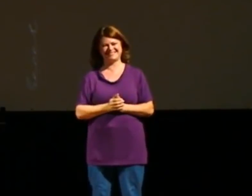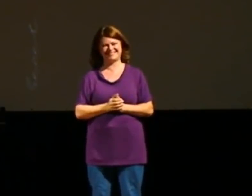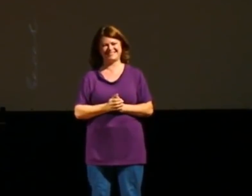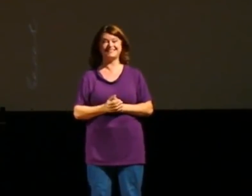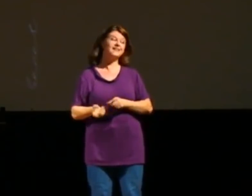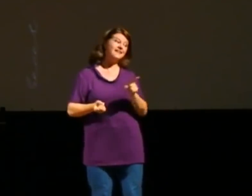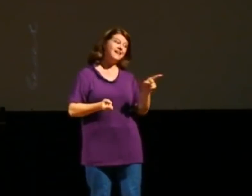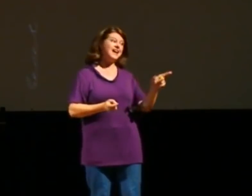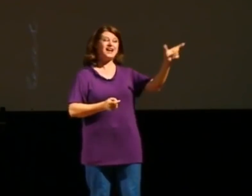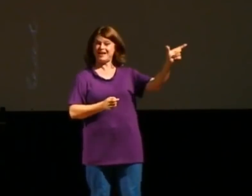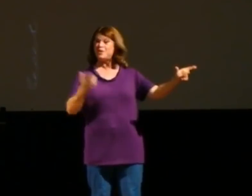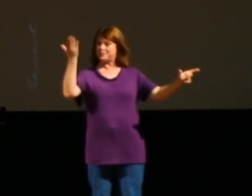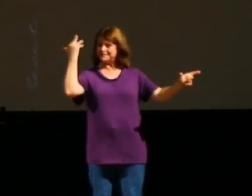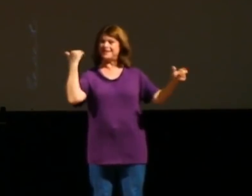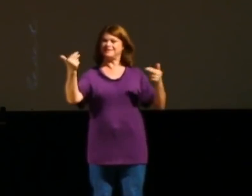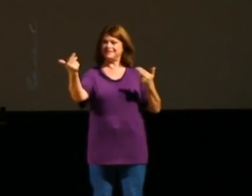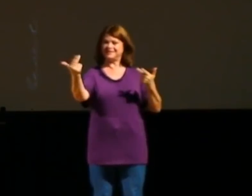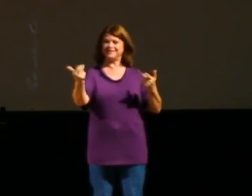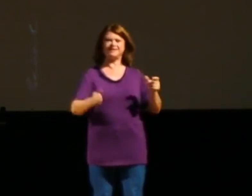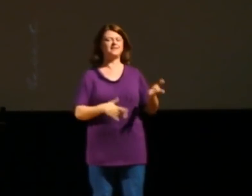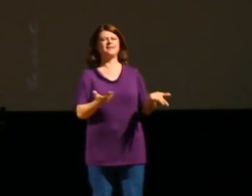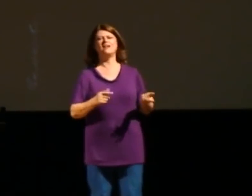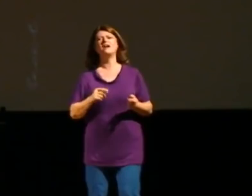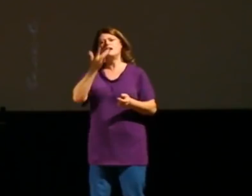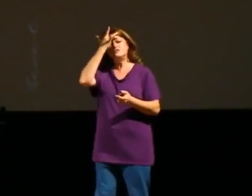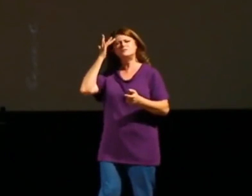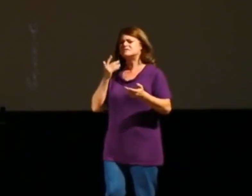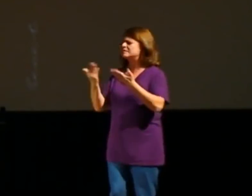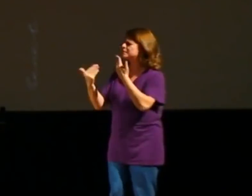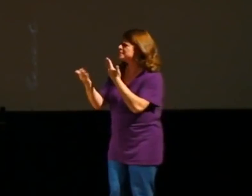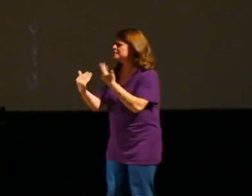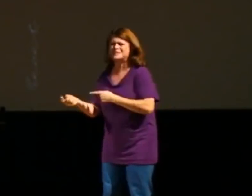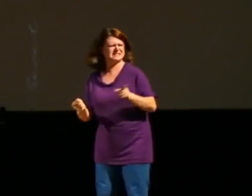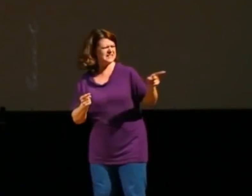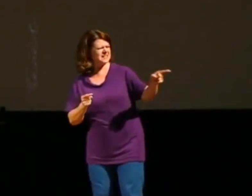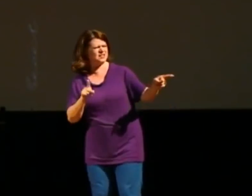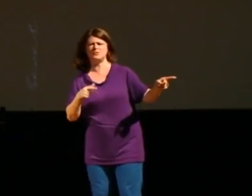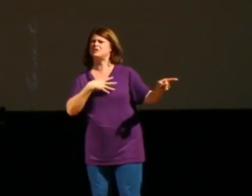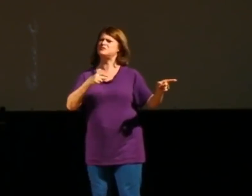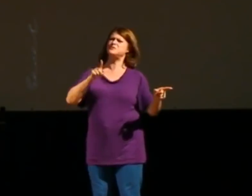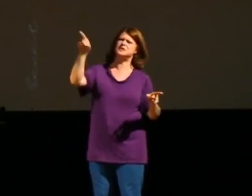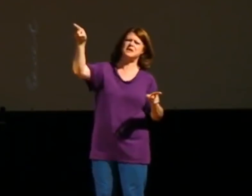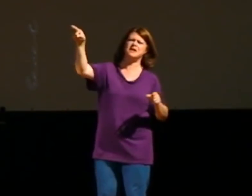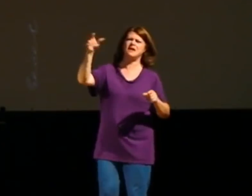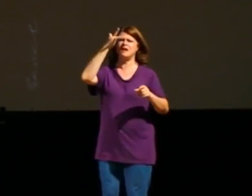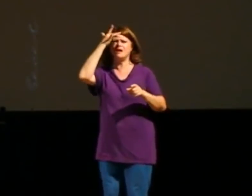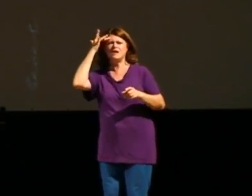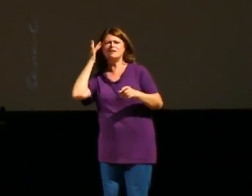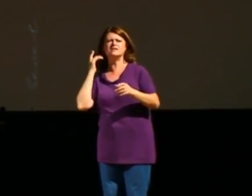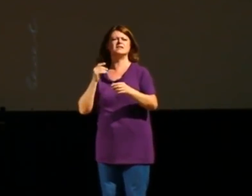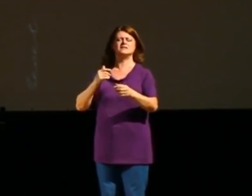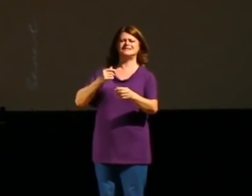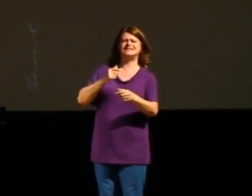irmãos não estão conosco? E suas irmãs também? E a Bíblia diz que Jesus se surpreendeu com a incredulidade deles, e